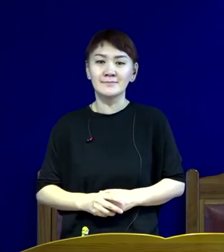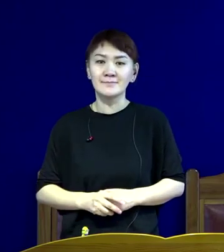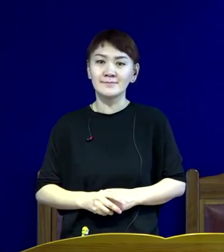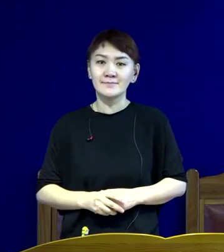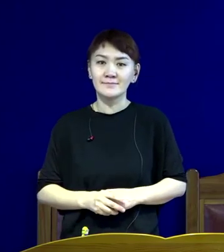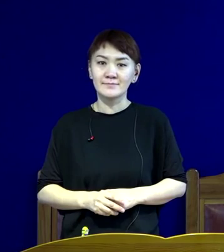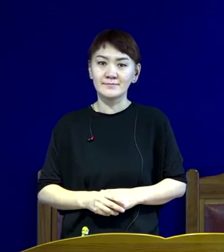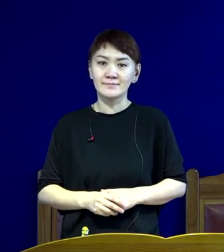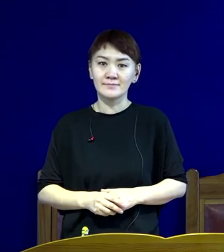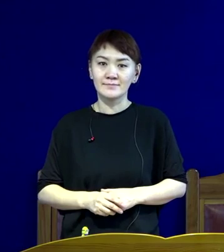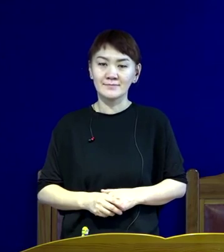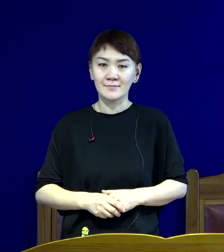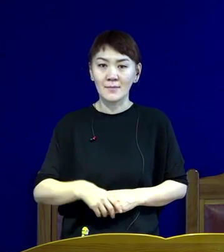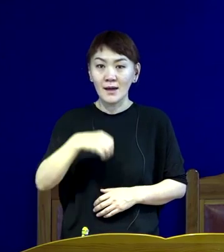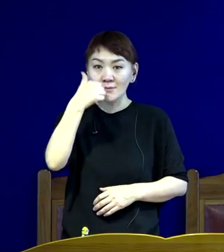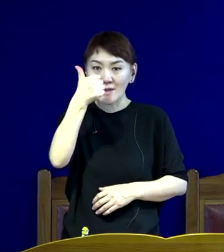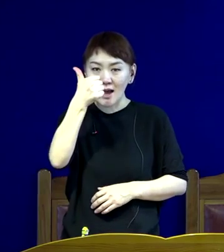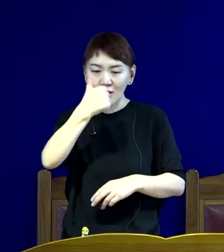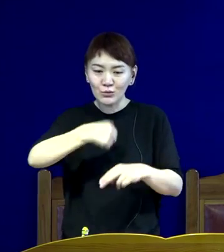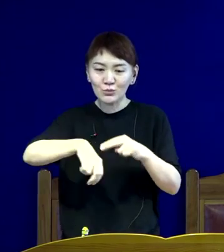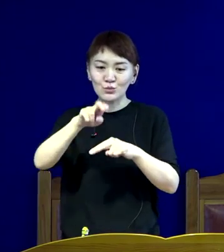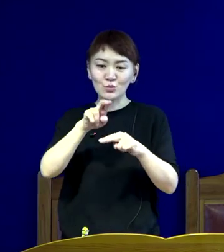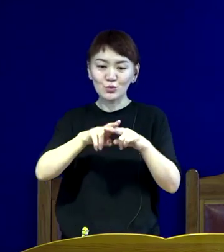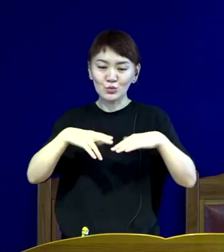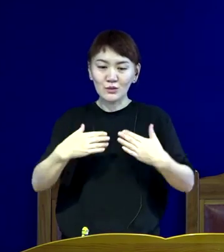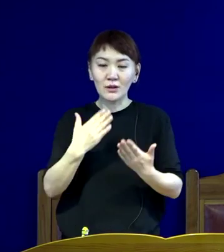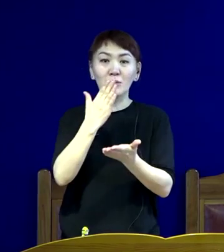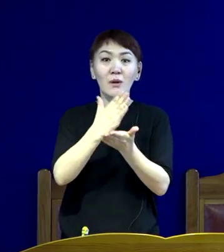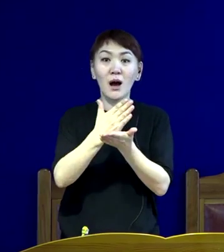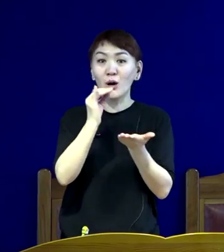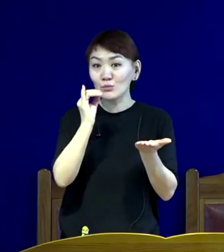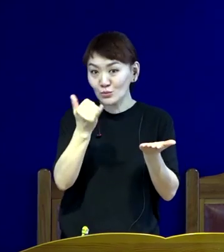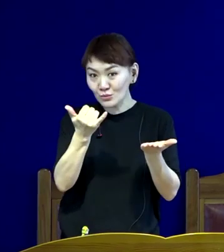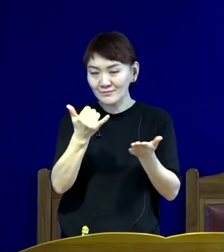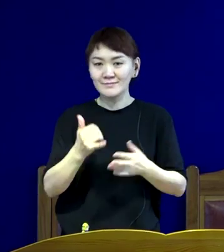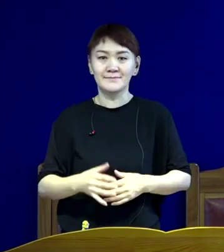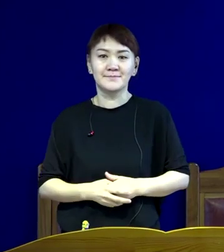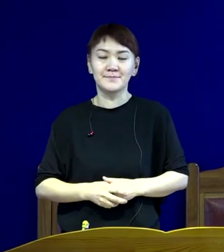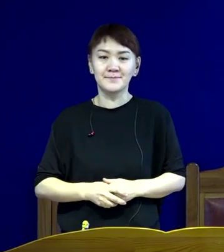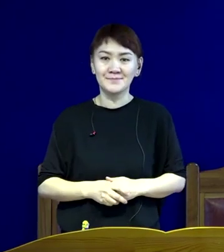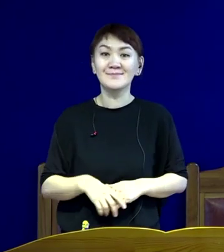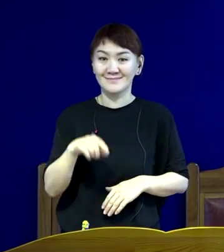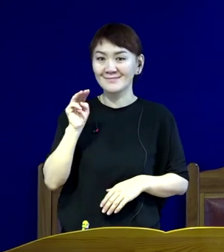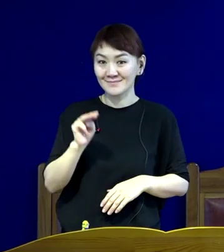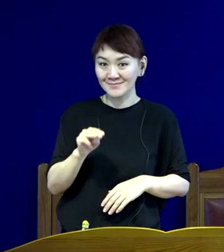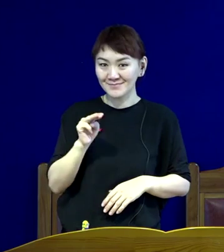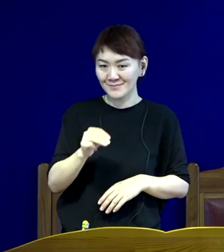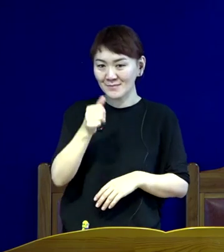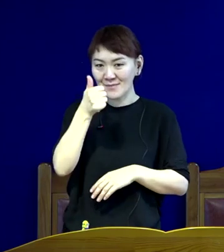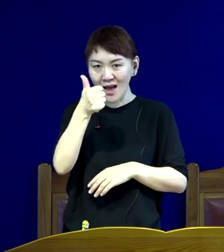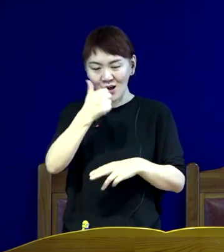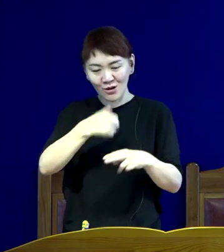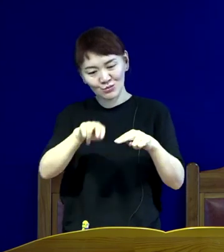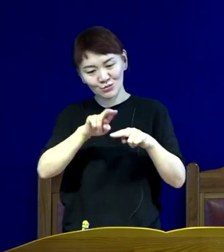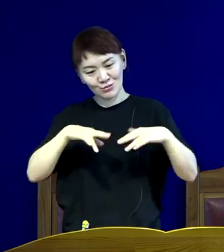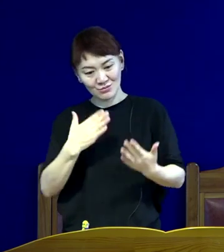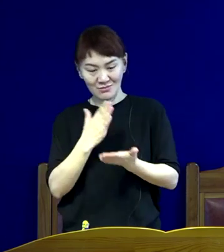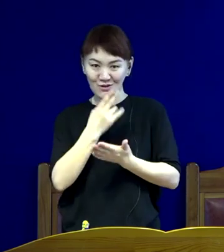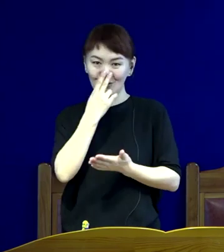괜찮으셨습니까? 사연 소속하지 말아요. 잘 계신 것 같아요. 네, 사연 소속 암시고엔